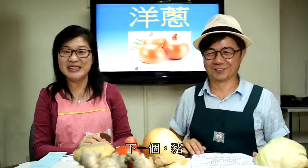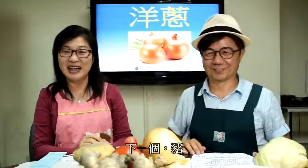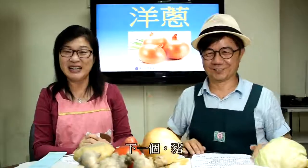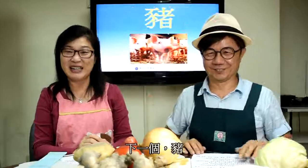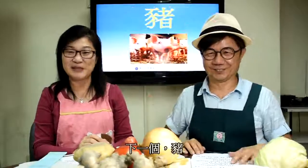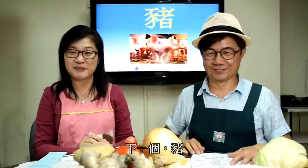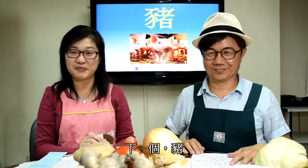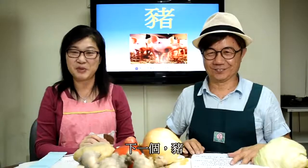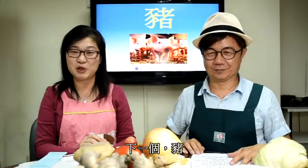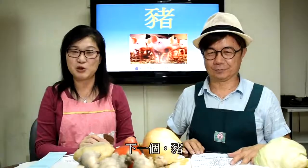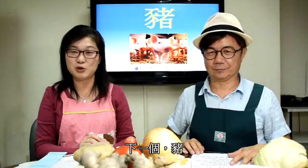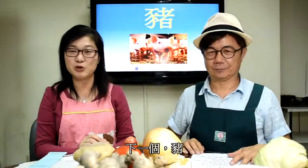个猪，